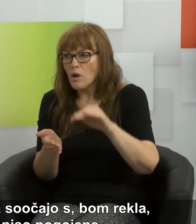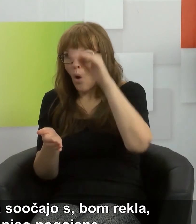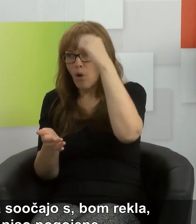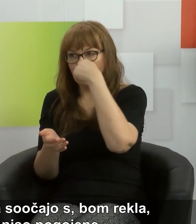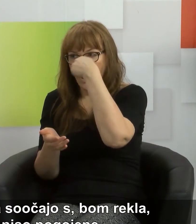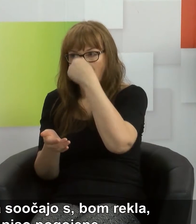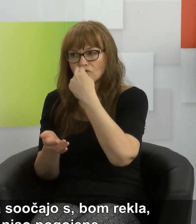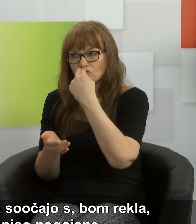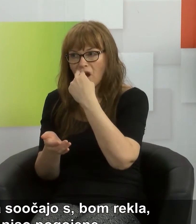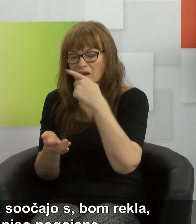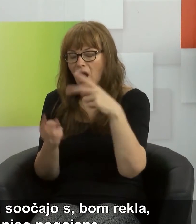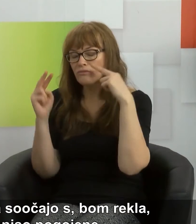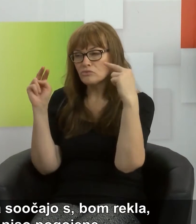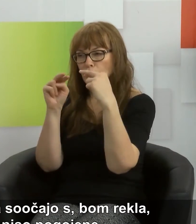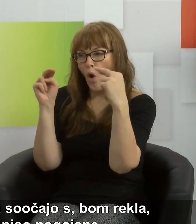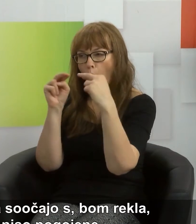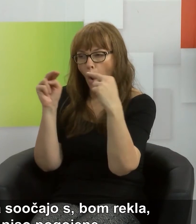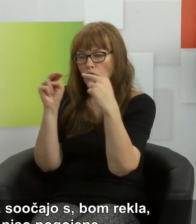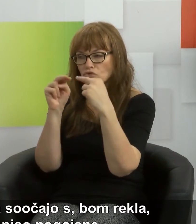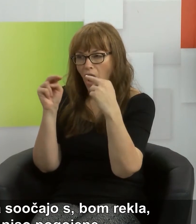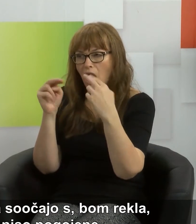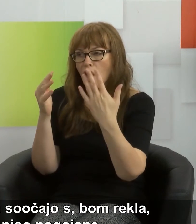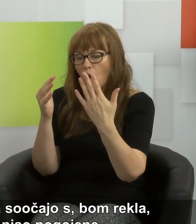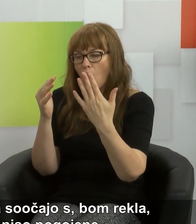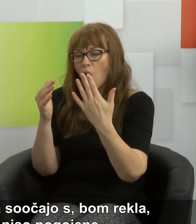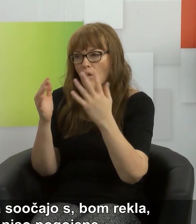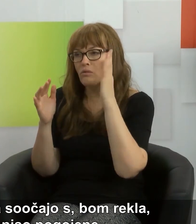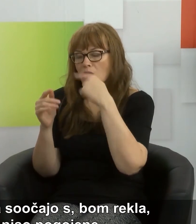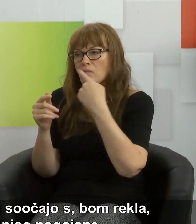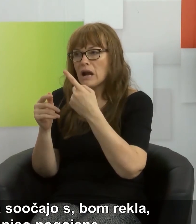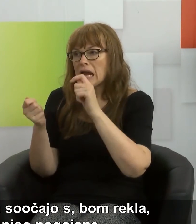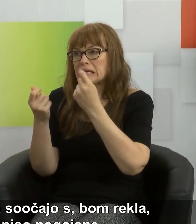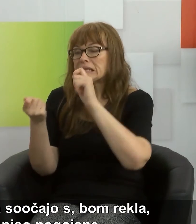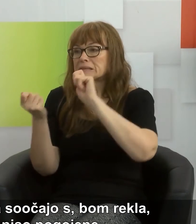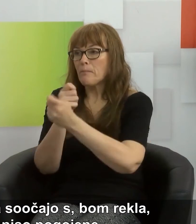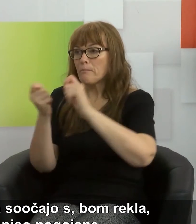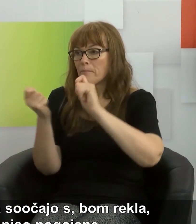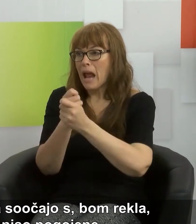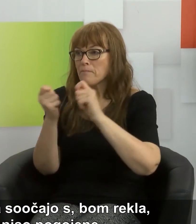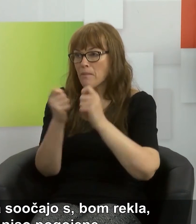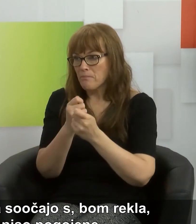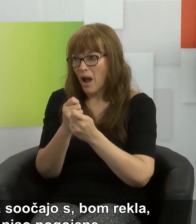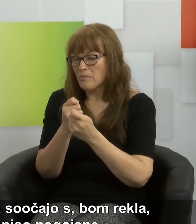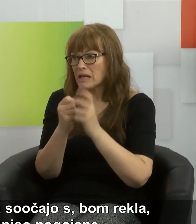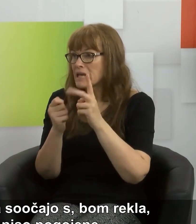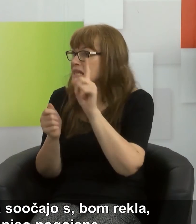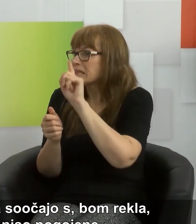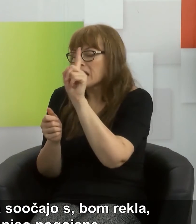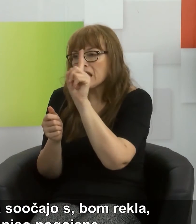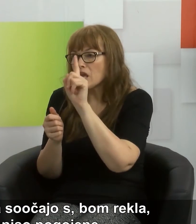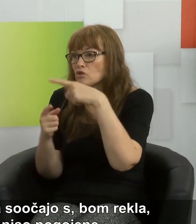odraščanja soočajo z, bom rekla, spremembami, ki